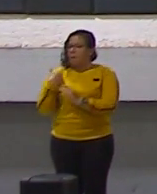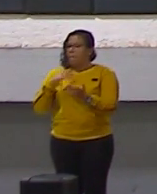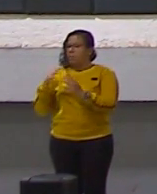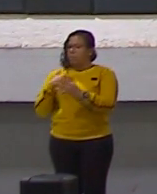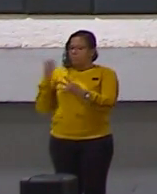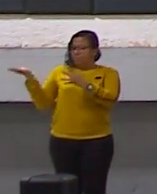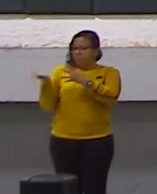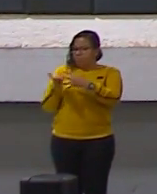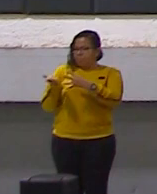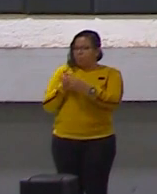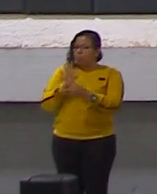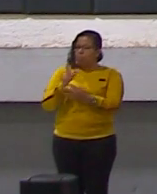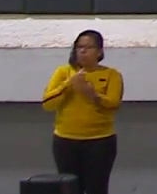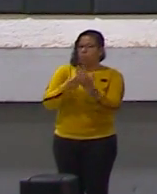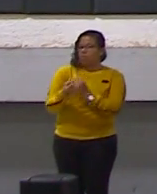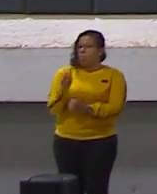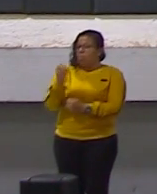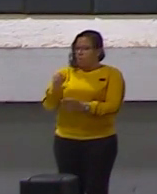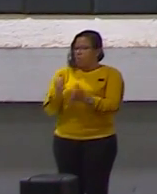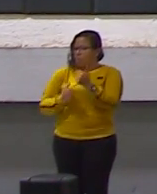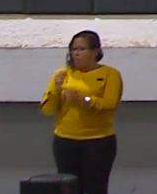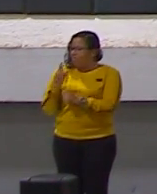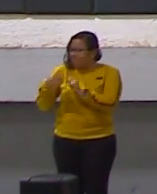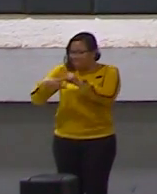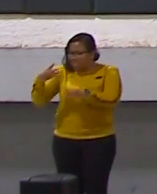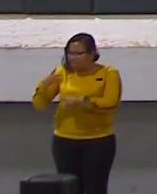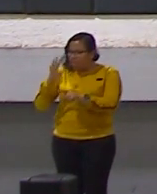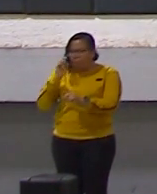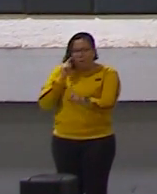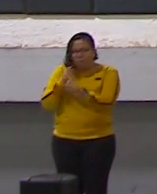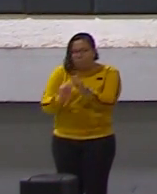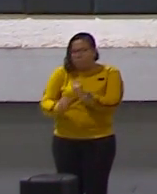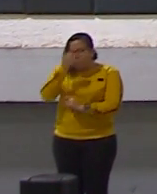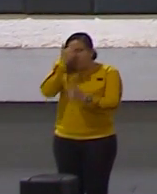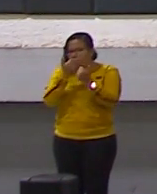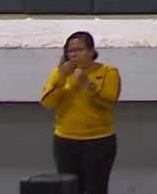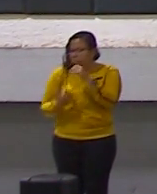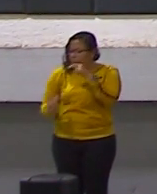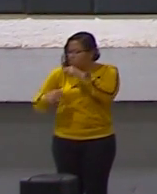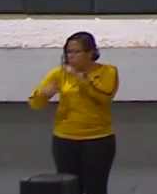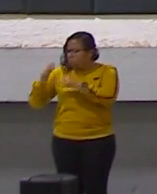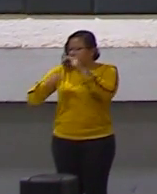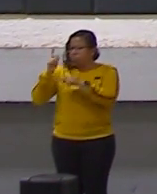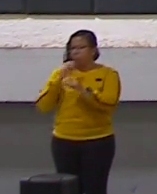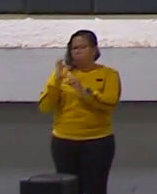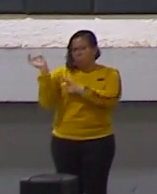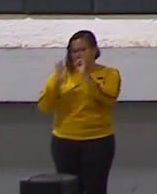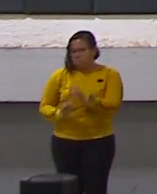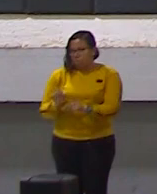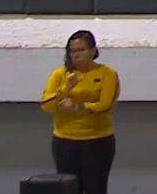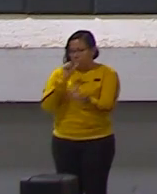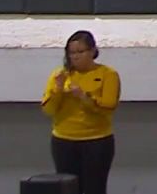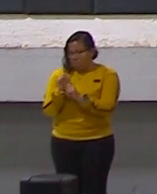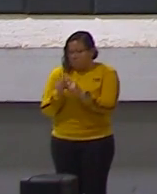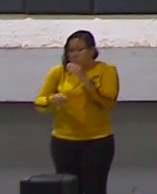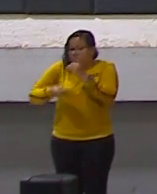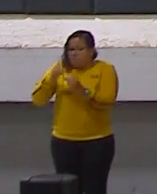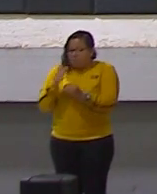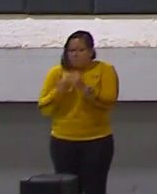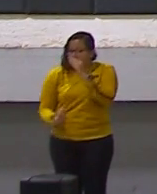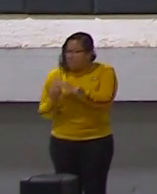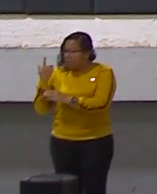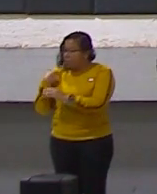20 tuvo tales grandes objetivos construir el orden social preparar a los seres humanos para la